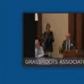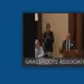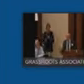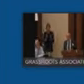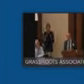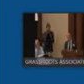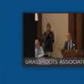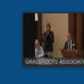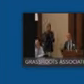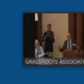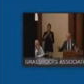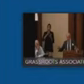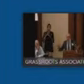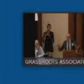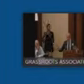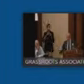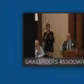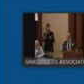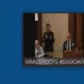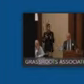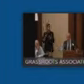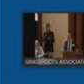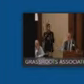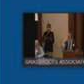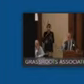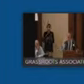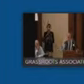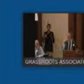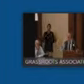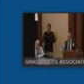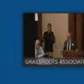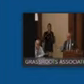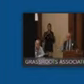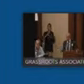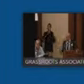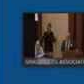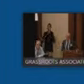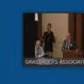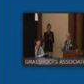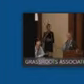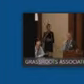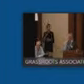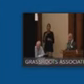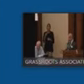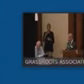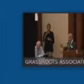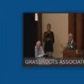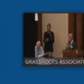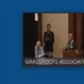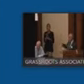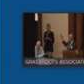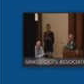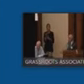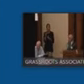del mondo, senza bisogno di creare grosse organizzazioni, di utilizzare quest'app per poter curare a distanza anche